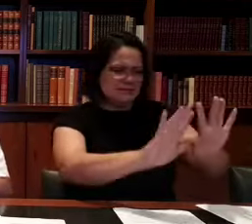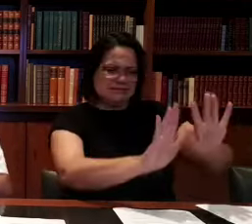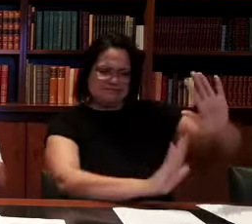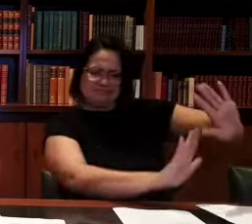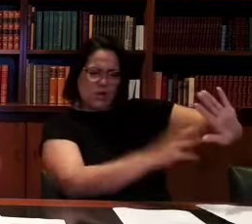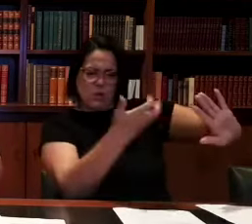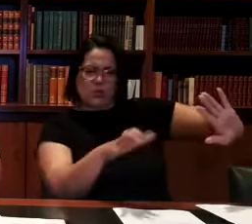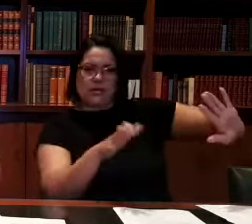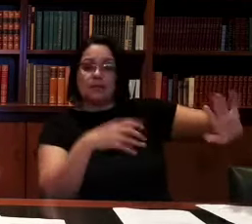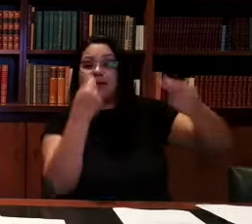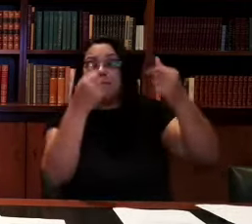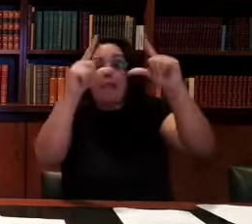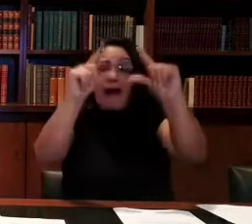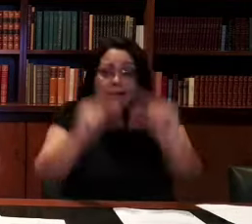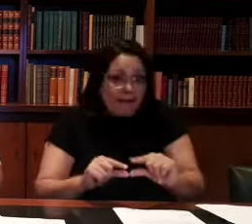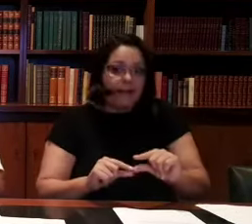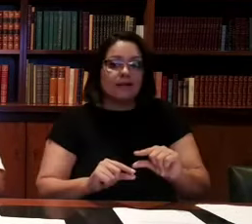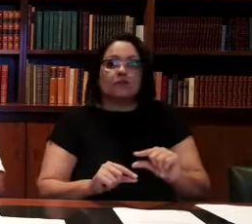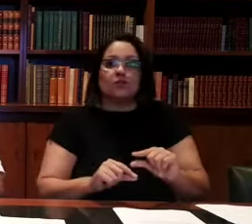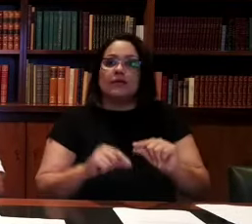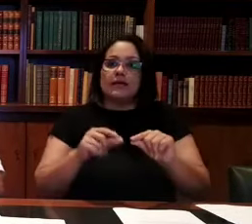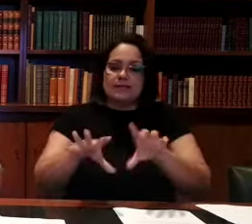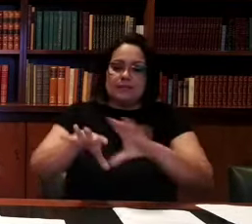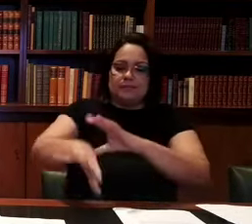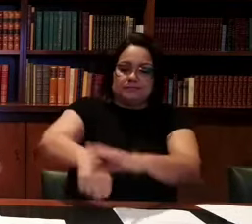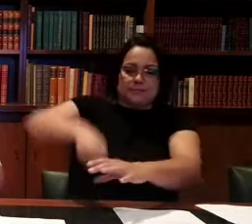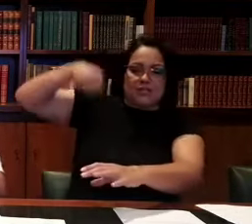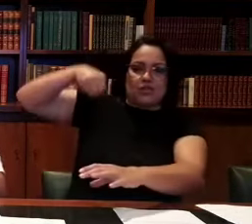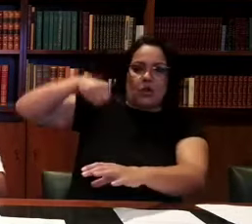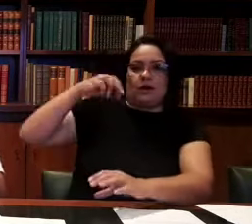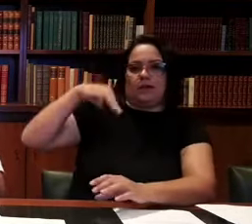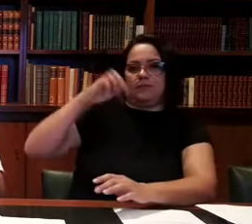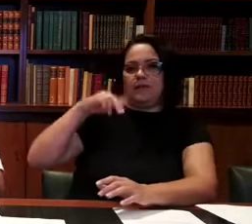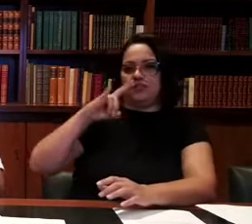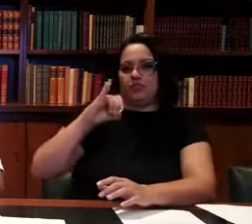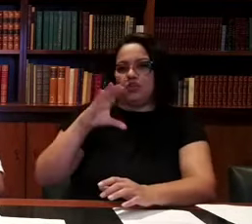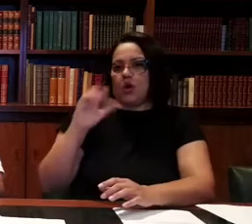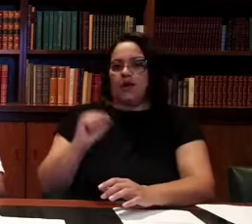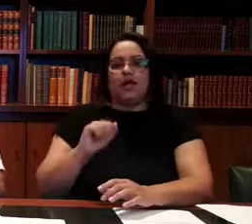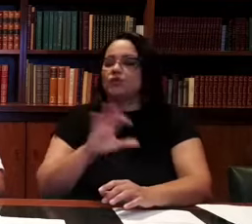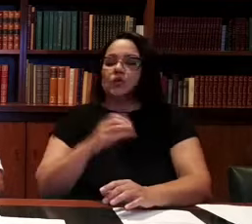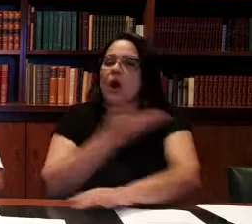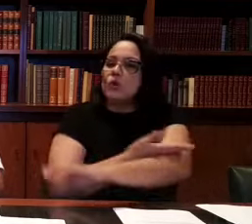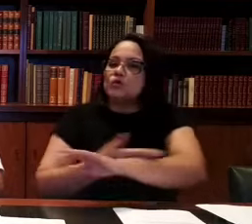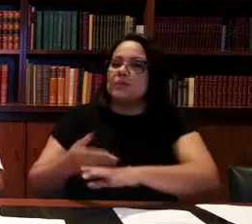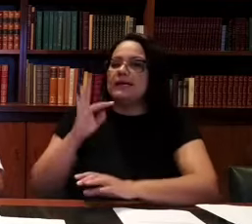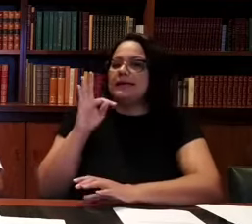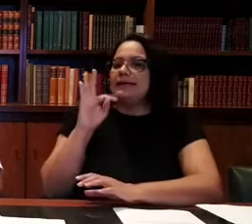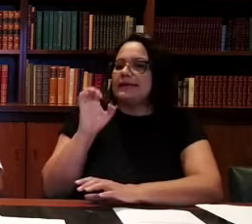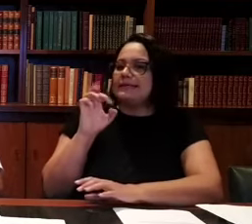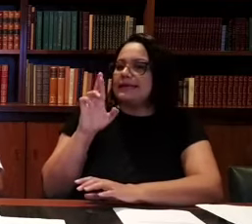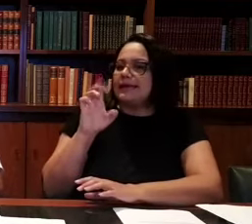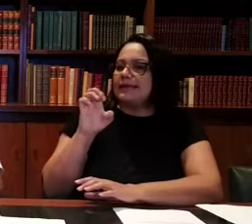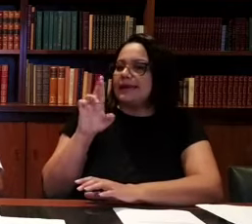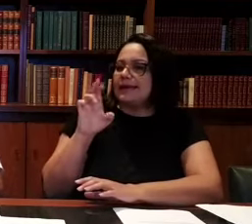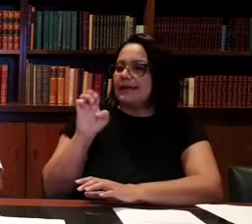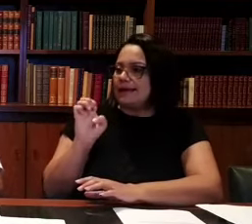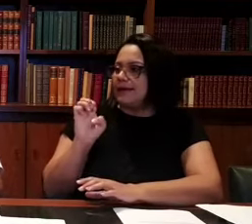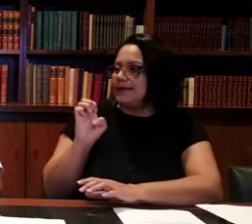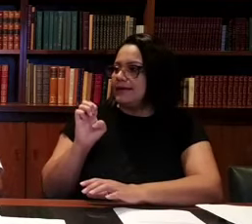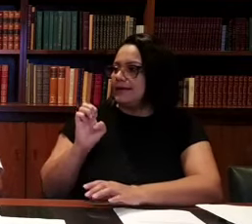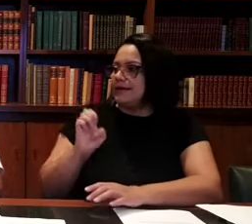hoje eu não quero churrasco é paratismo e como a Joca eu sou a minha consumo o tereré sabe o que você vai